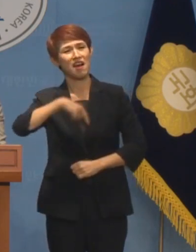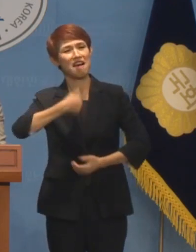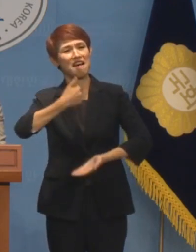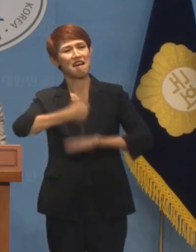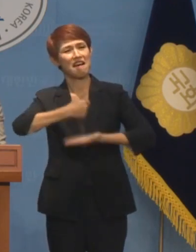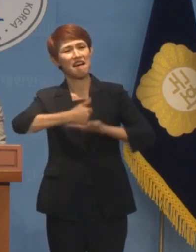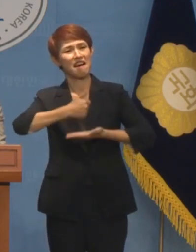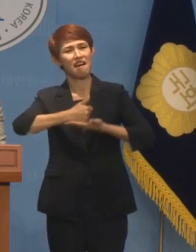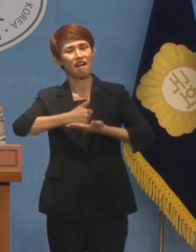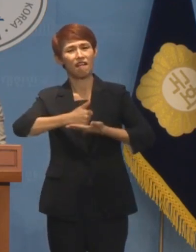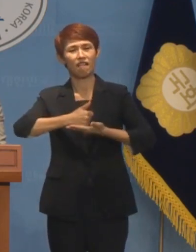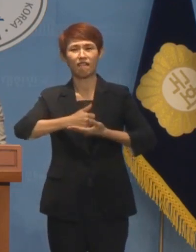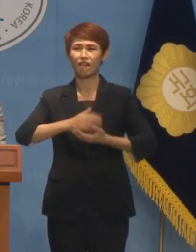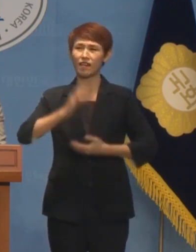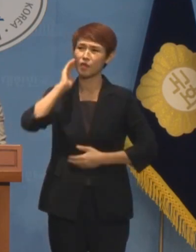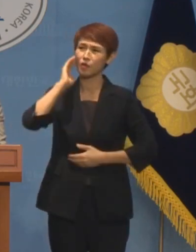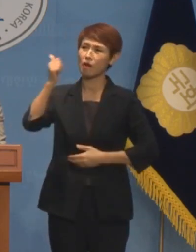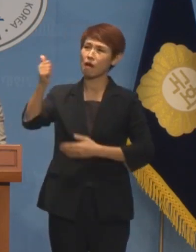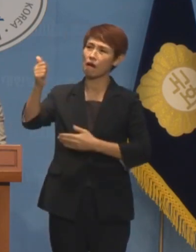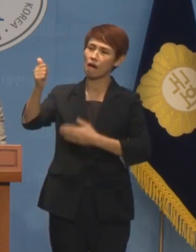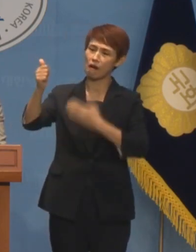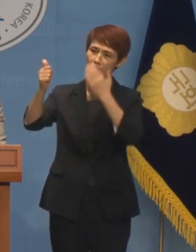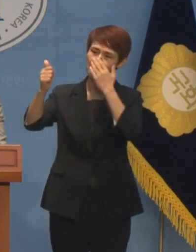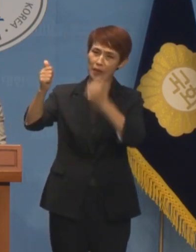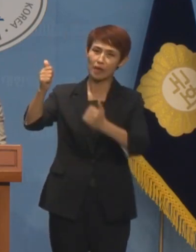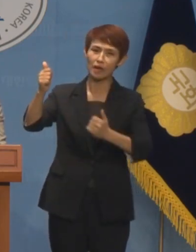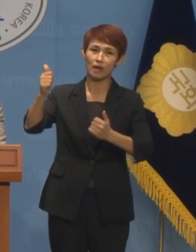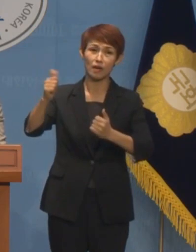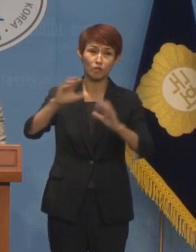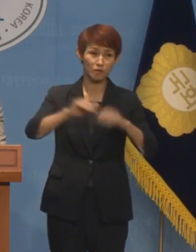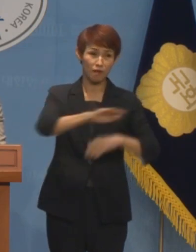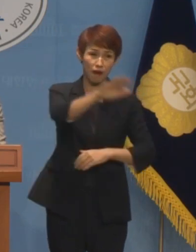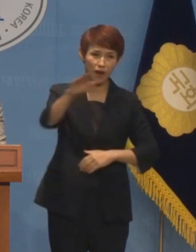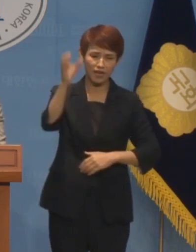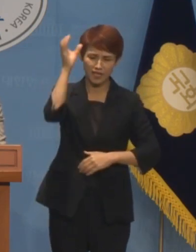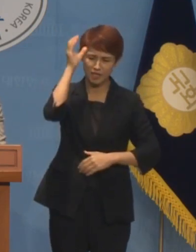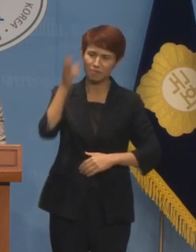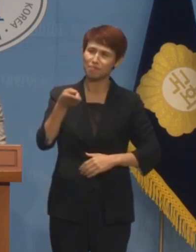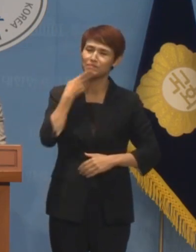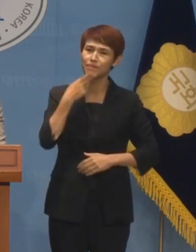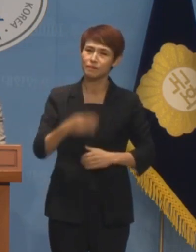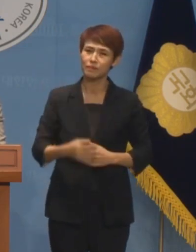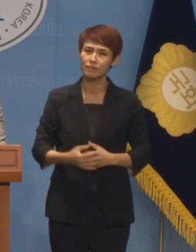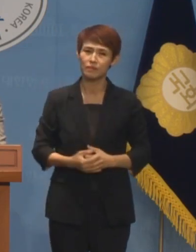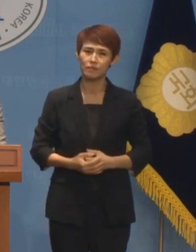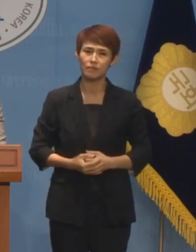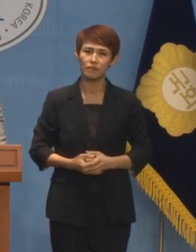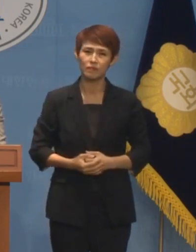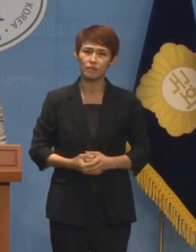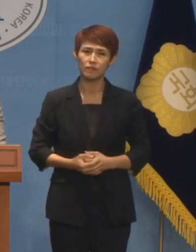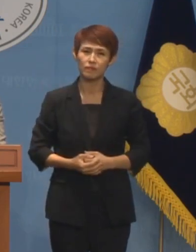자화자찬에 이제 대통령에 대한 국민의 기대는 완전히 사라지고 있습니다.